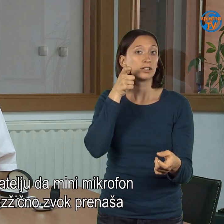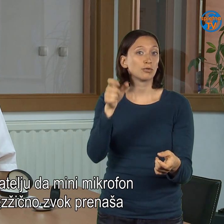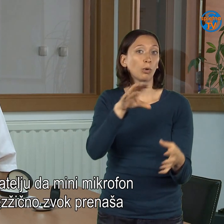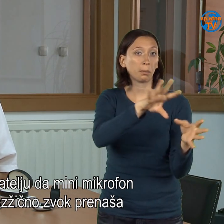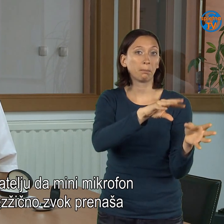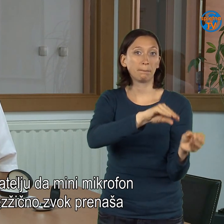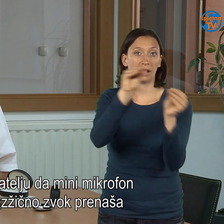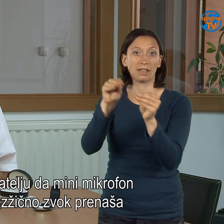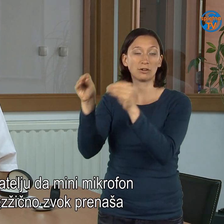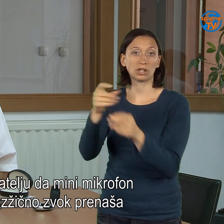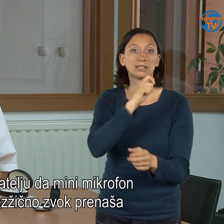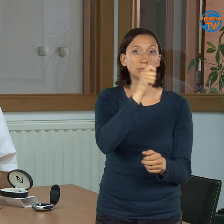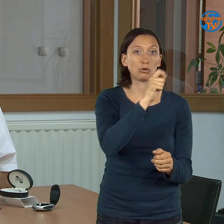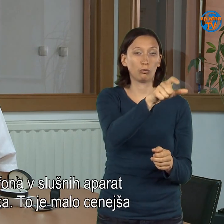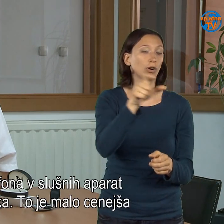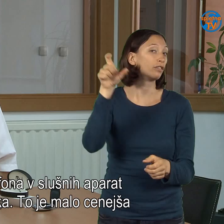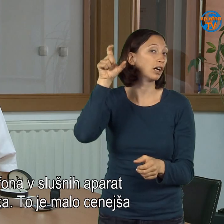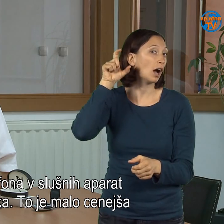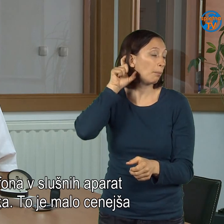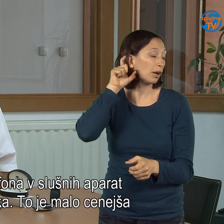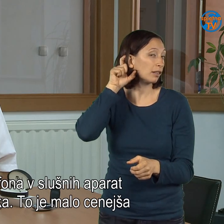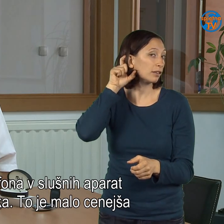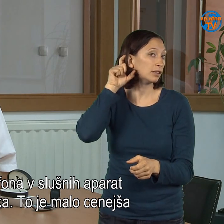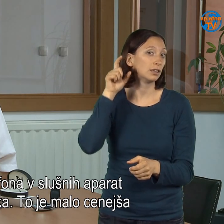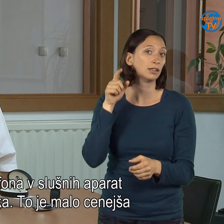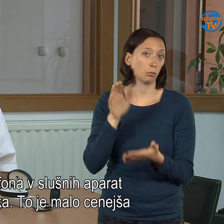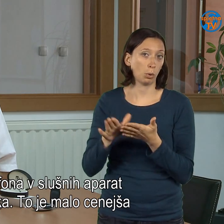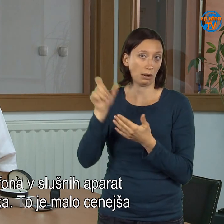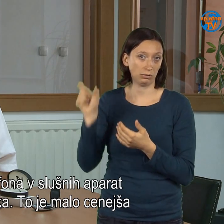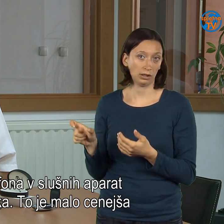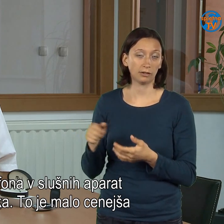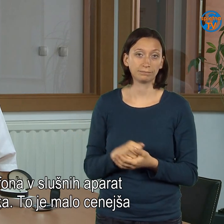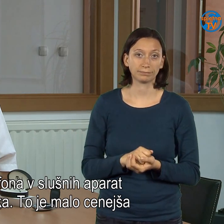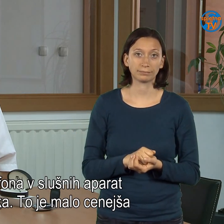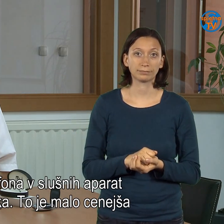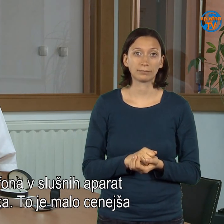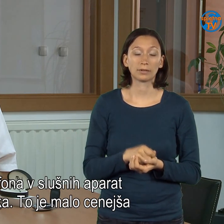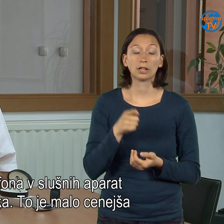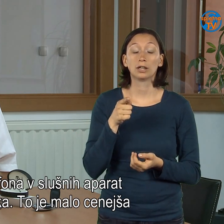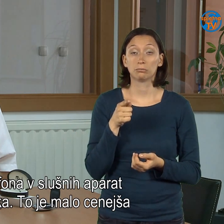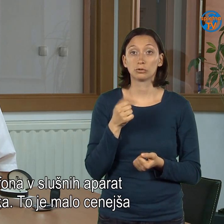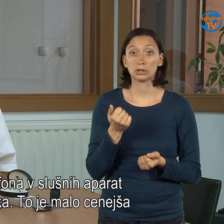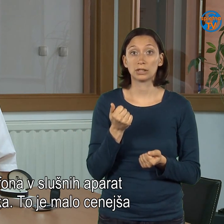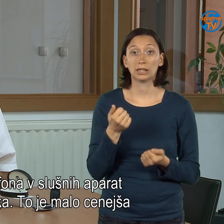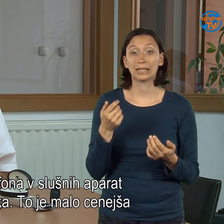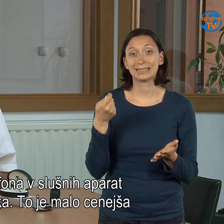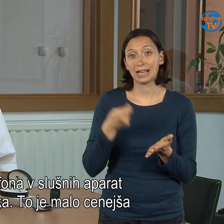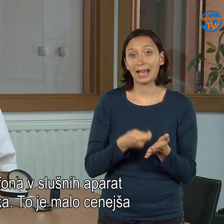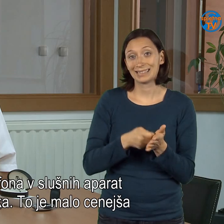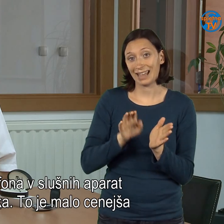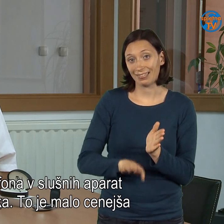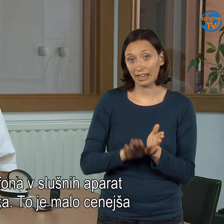zvok prenaša iz mikrofona v slušni aparat uporabnika. Tako da je to malo